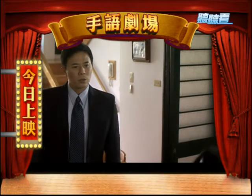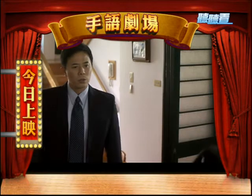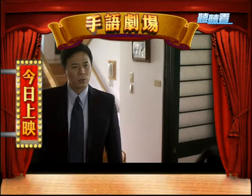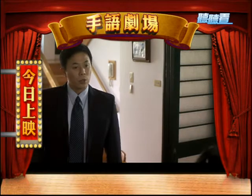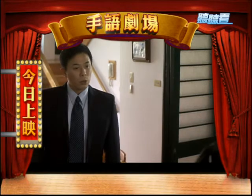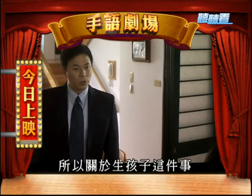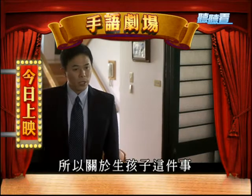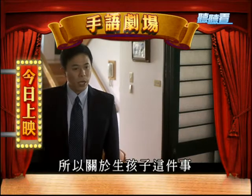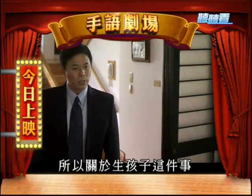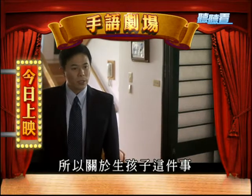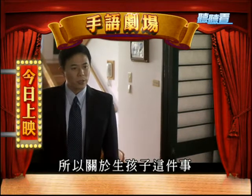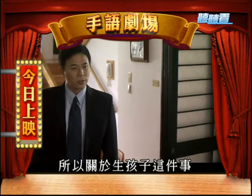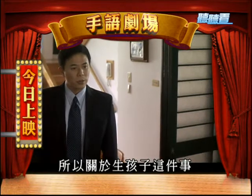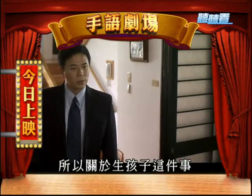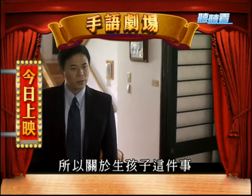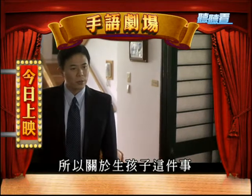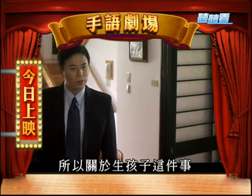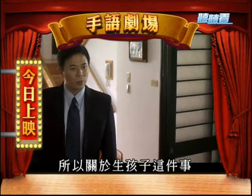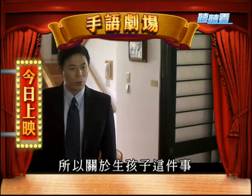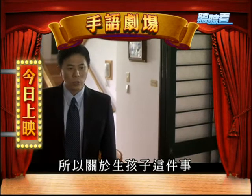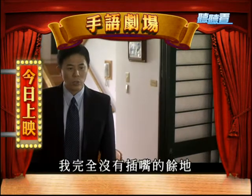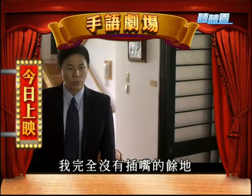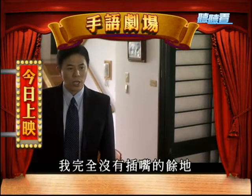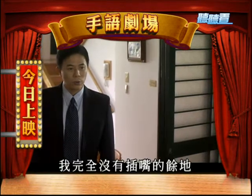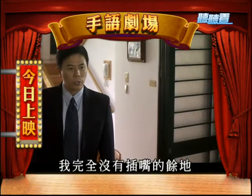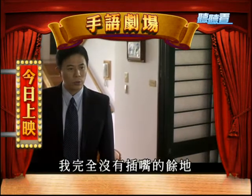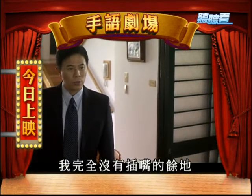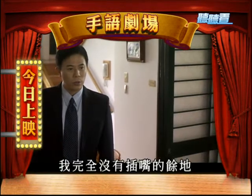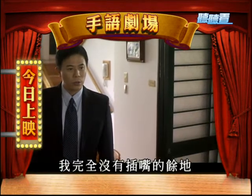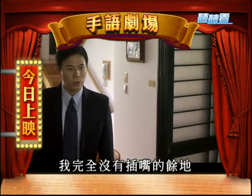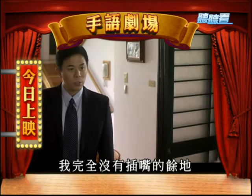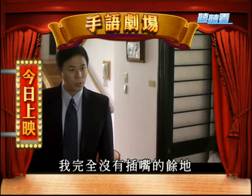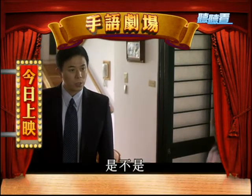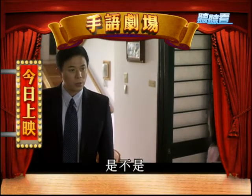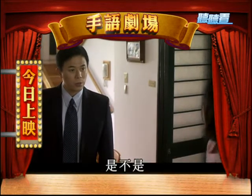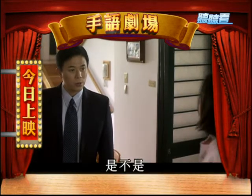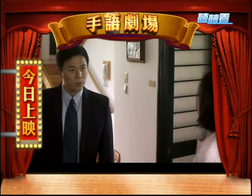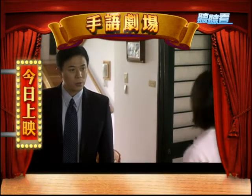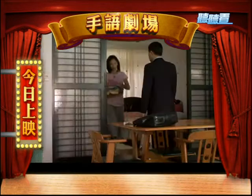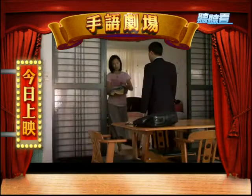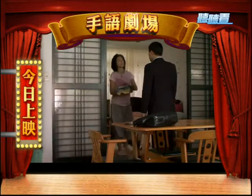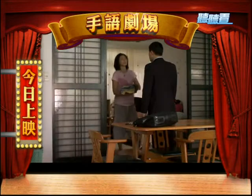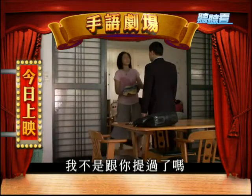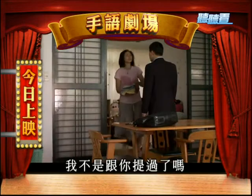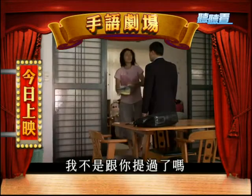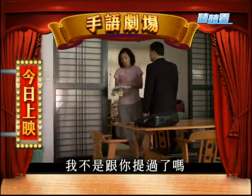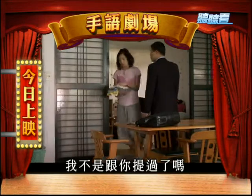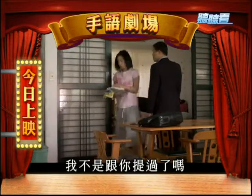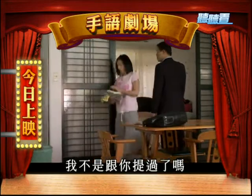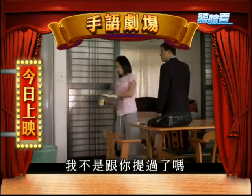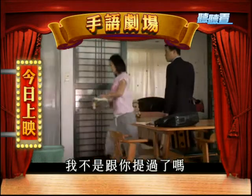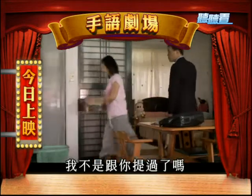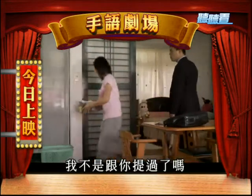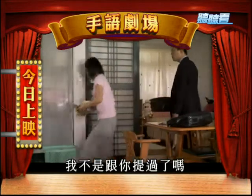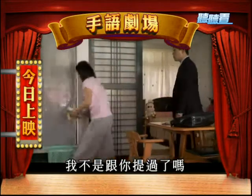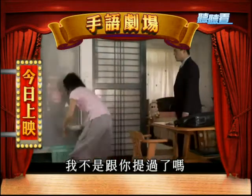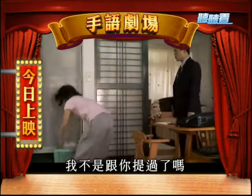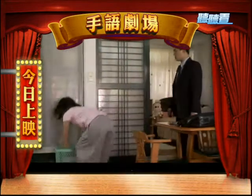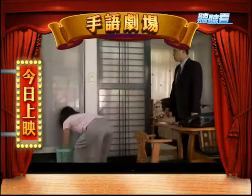所以关于生孩子这件事，我完全没有插嘴的余地，是不是？ 我不是跟你提过了吗？ 我有答